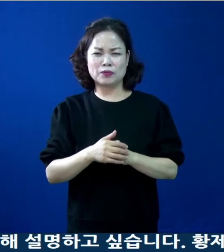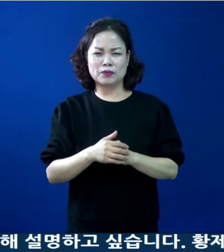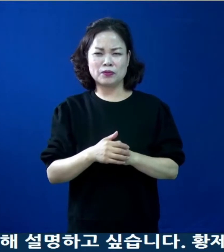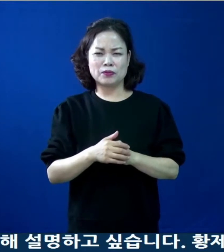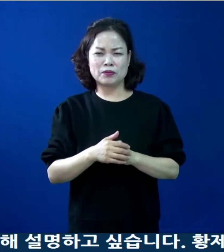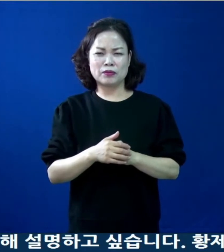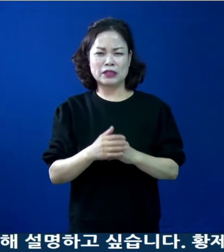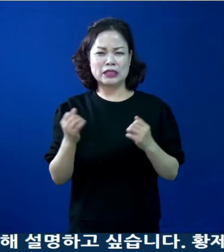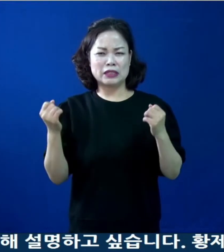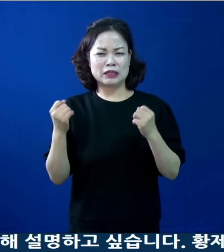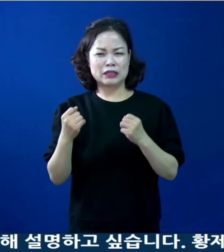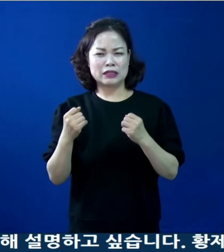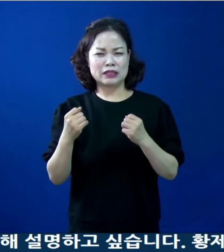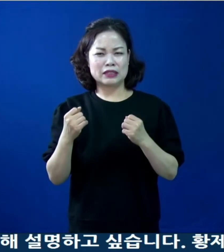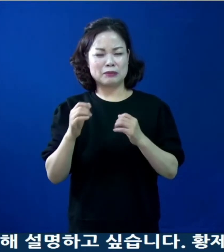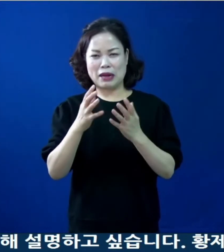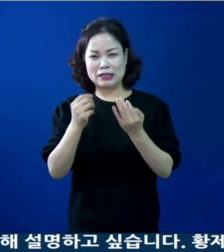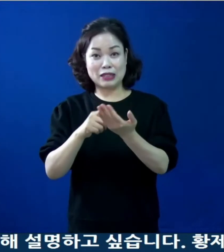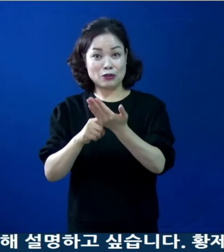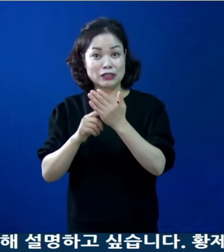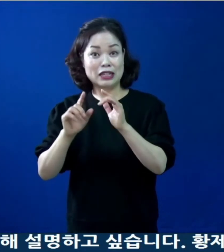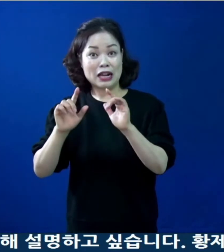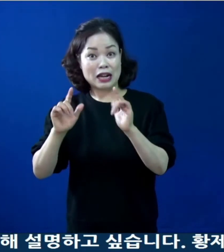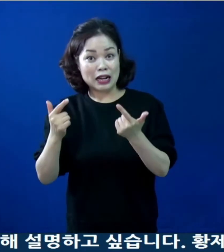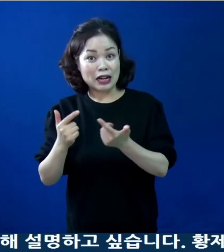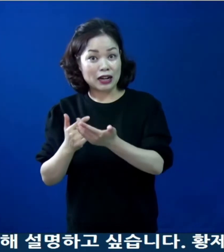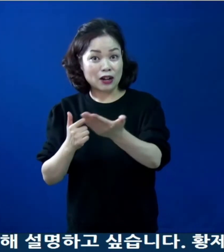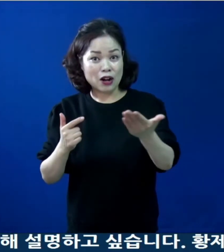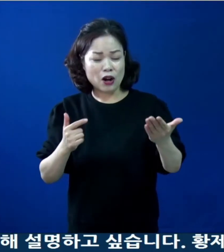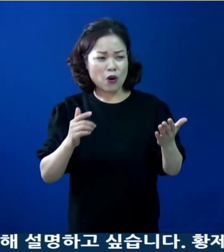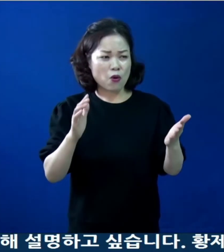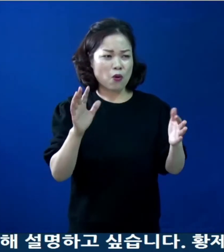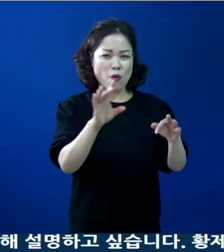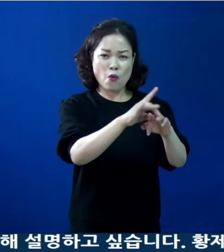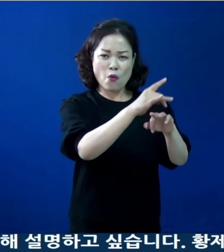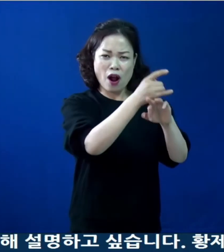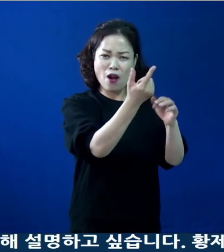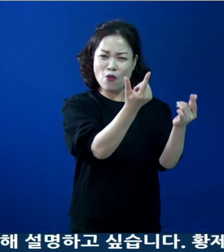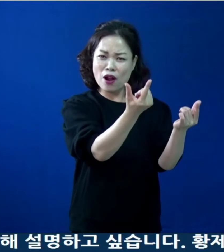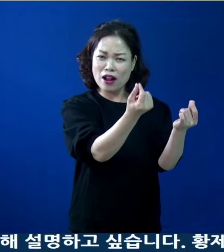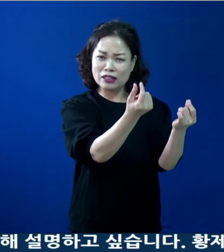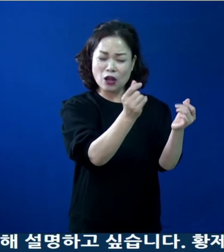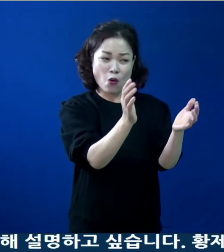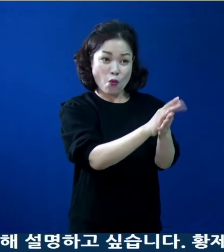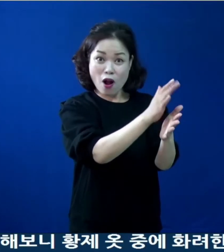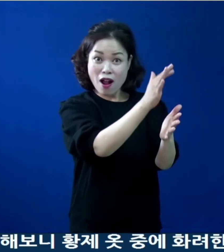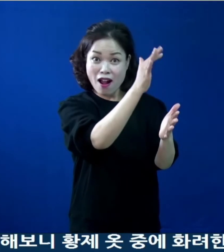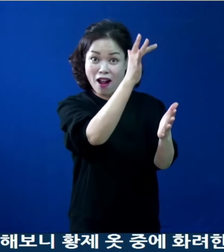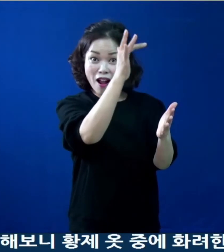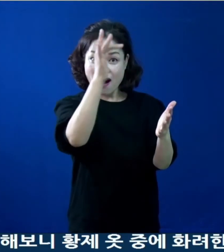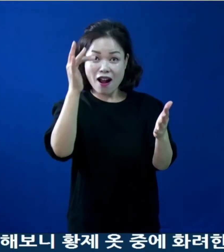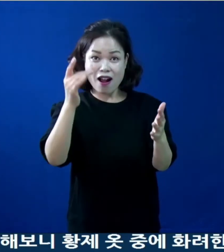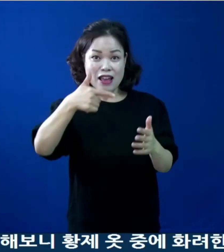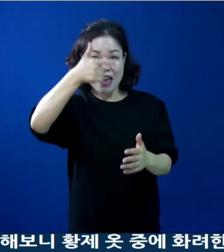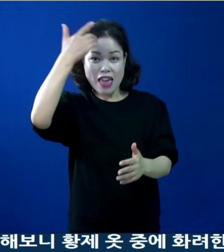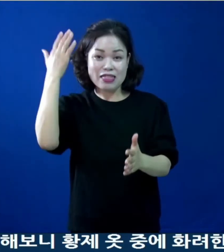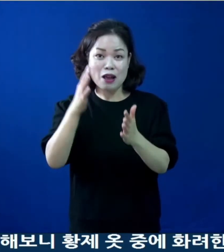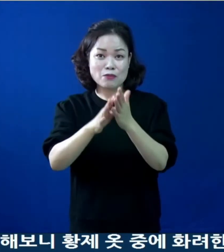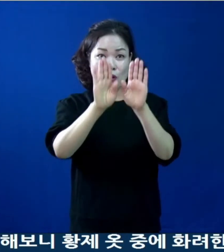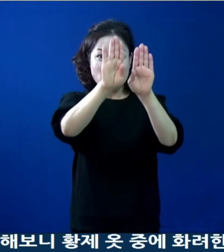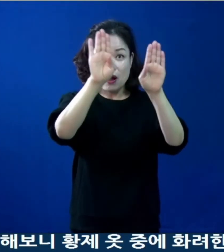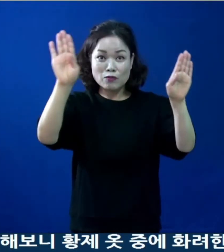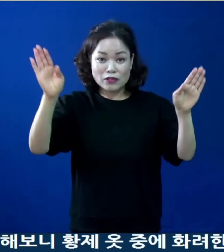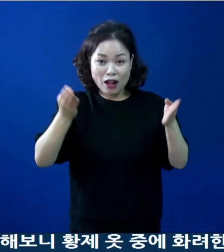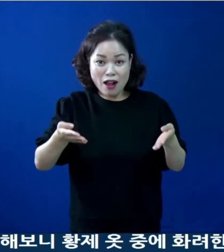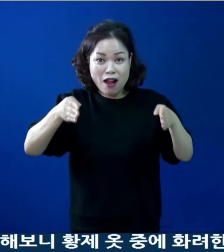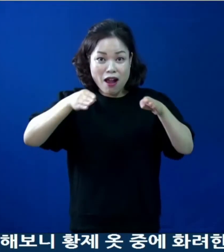이렇게 입었던 기록이 많이 나오진 않습니다. 여러분, 이렇게 그 황제 옷과 같이 화려한 옷 박물관 가서 보실 수 있겠죠. 그거 딱